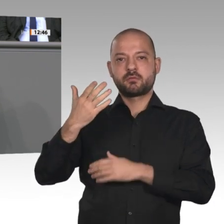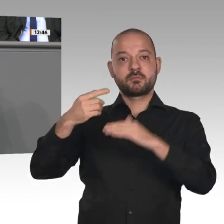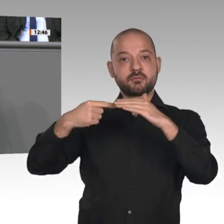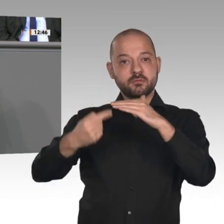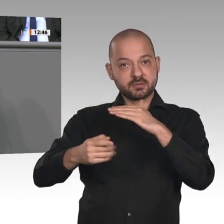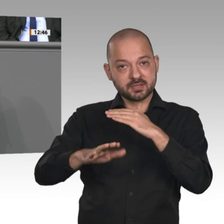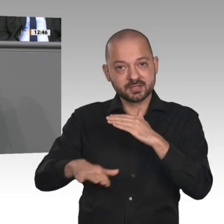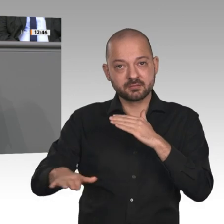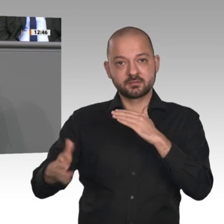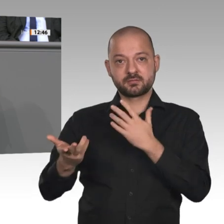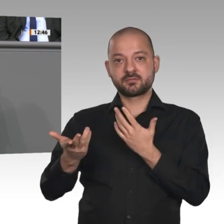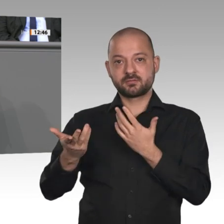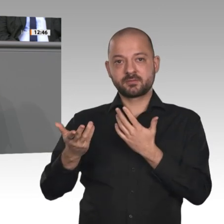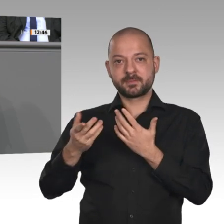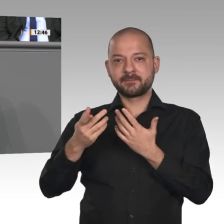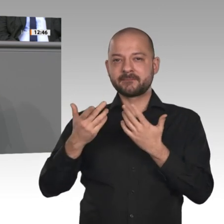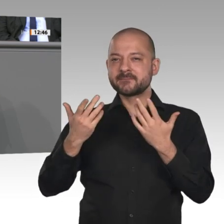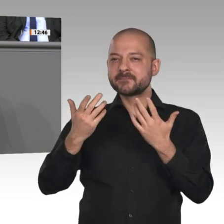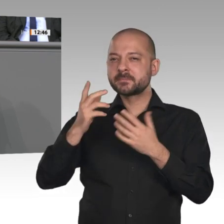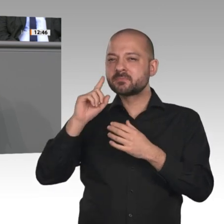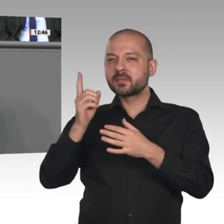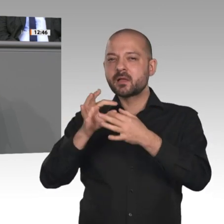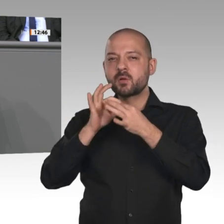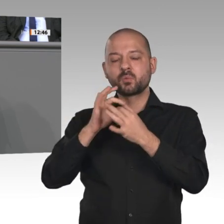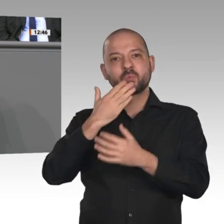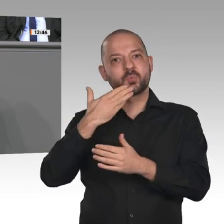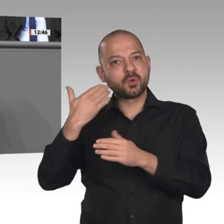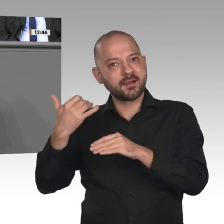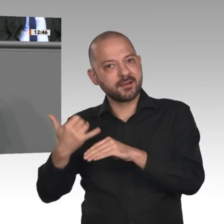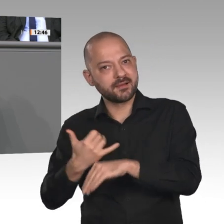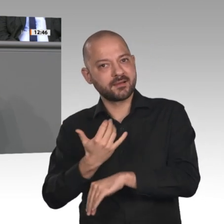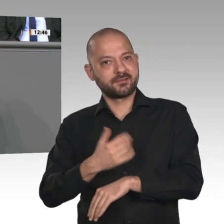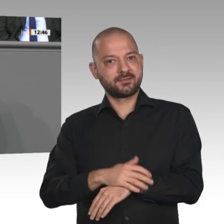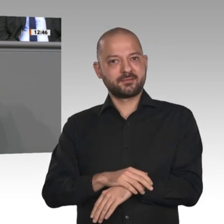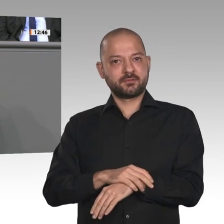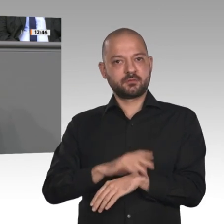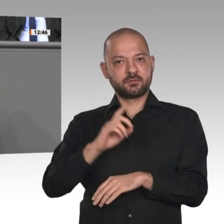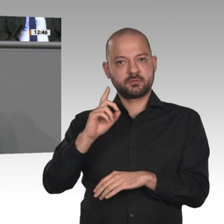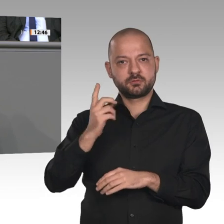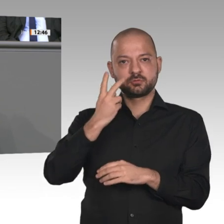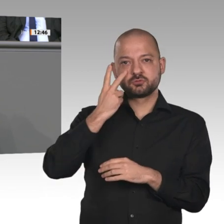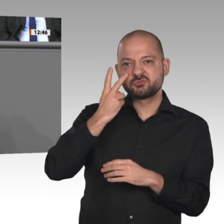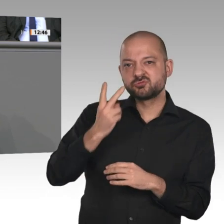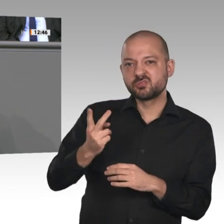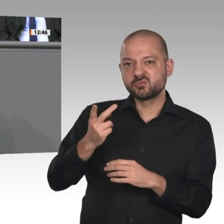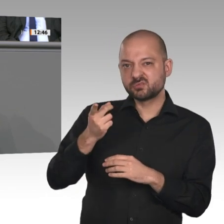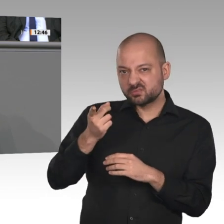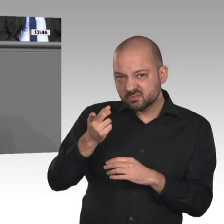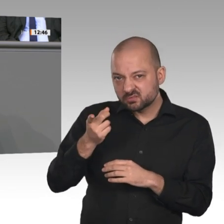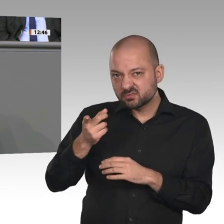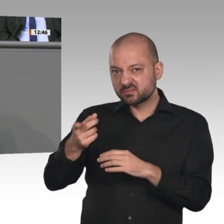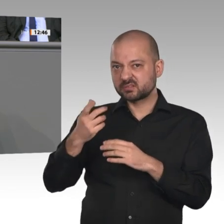und Kindeskinder ausgebürgerter Frauen. Umgekehrt erbt aber ein nicht eheliches Kind nicht die deutschen Eigenschaften seines